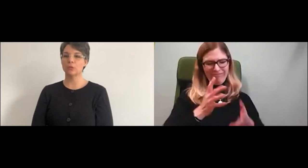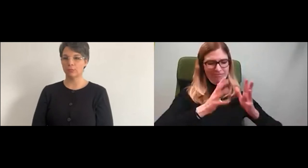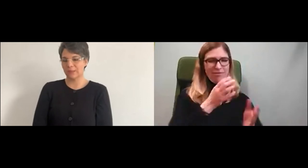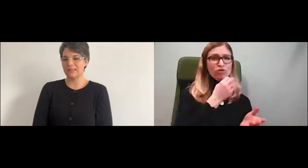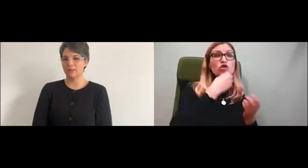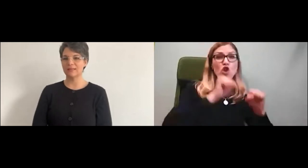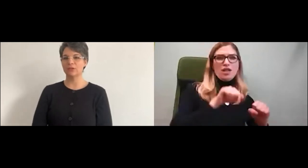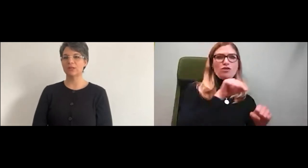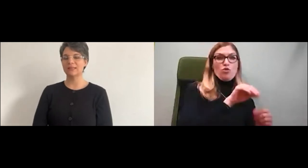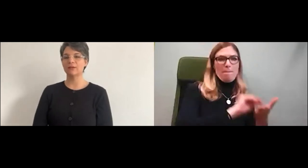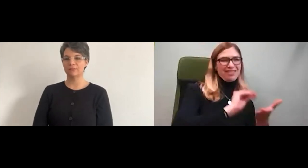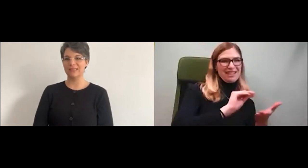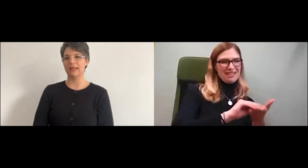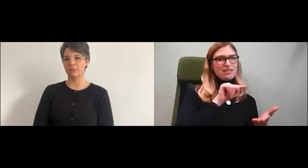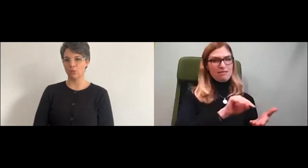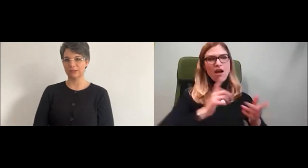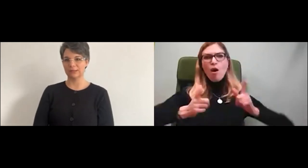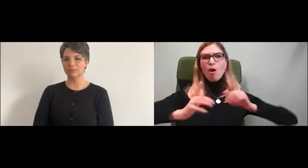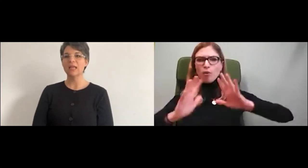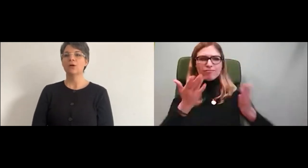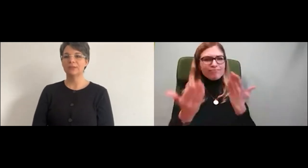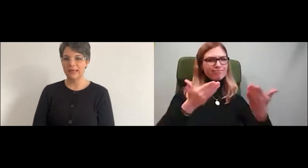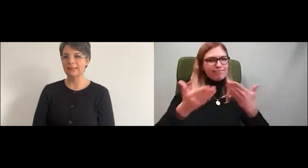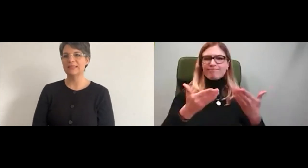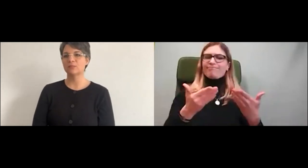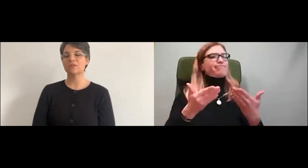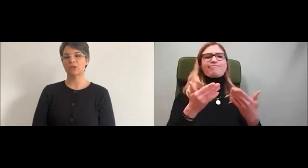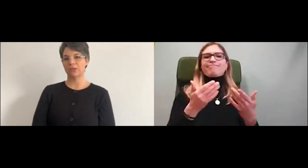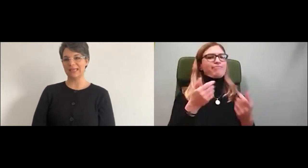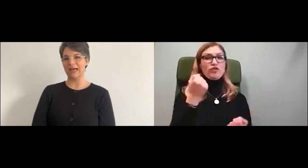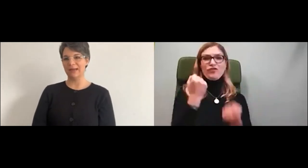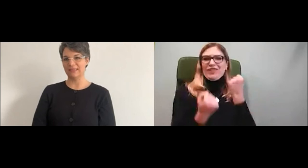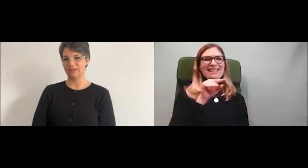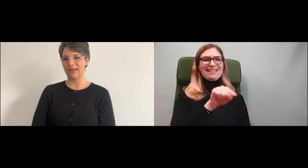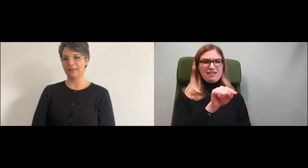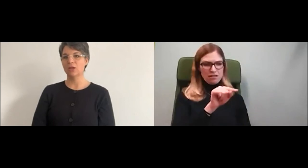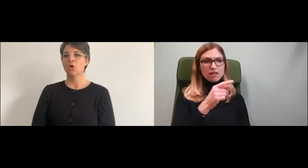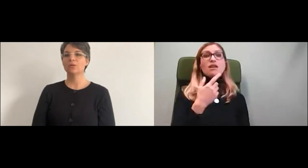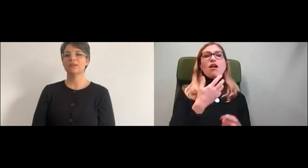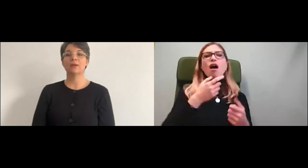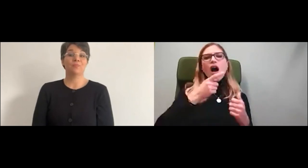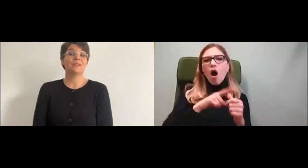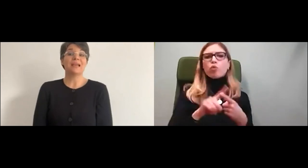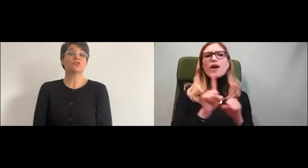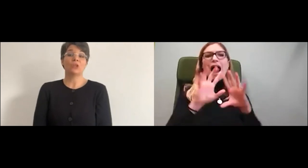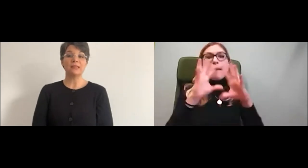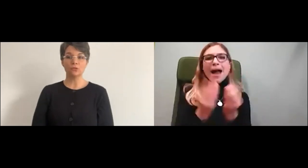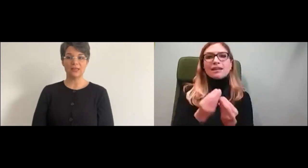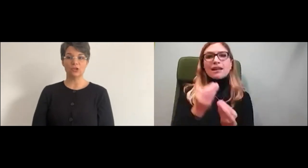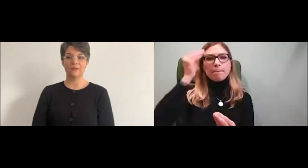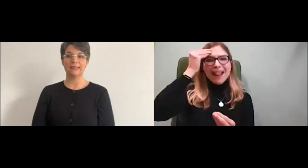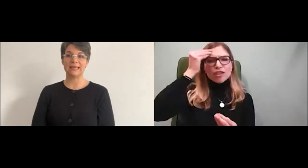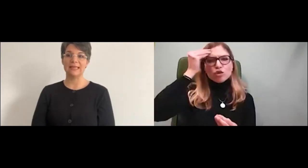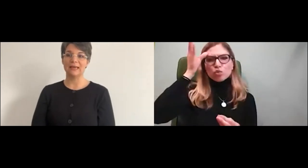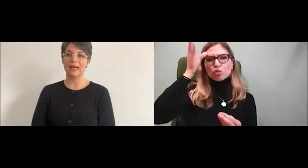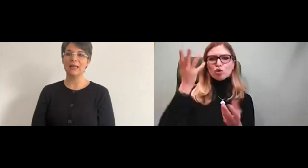ne, ist natürlich ein wichtiger Punkt. Ne? Und diese muss natürlich erarbeitet werden. Und das stellt natürlich